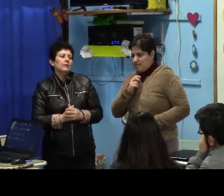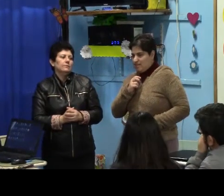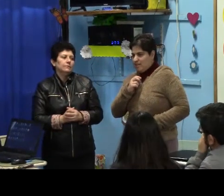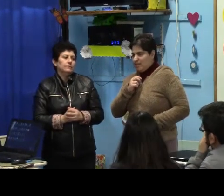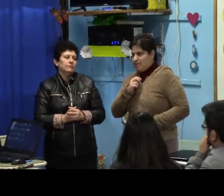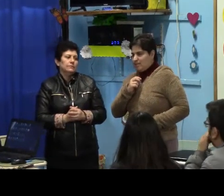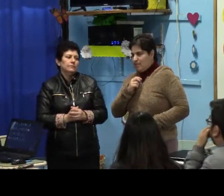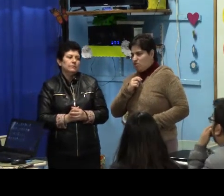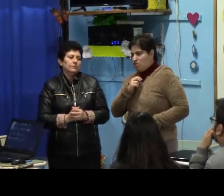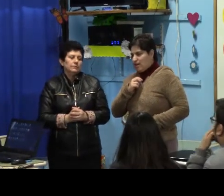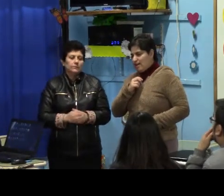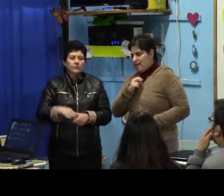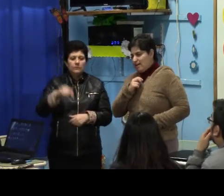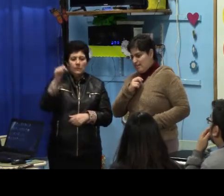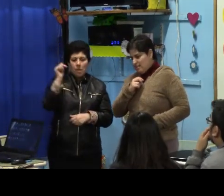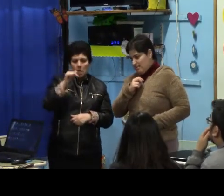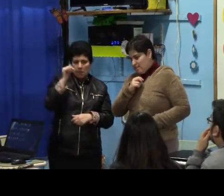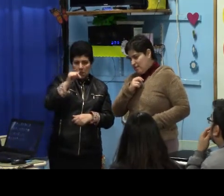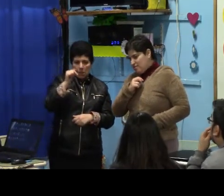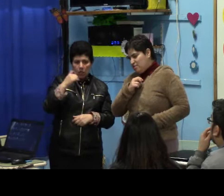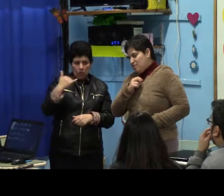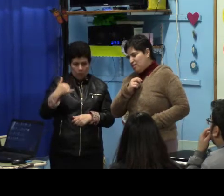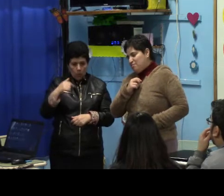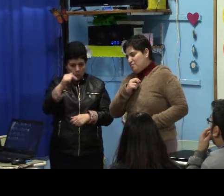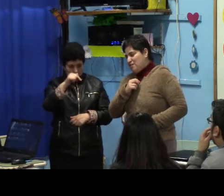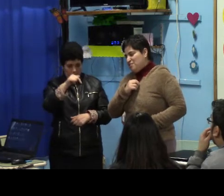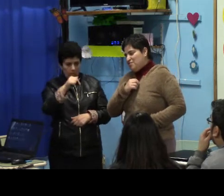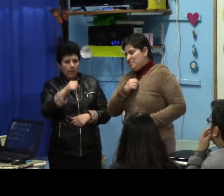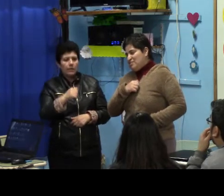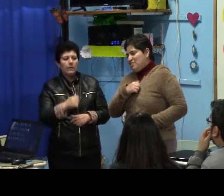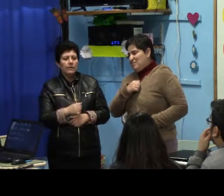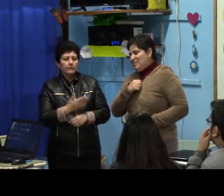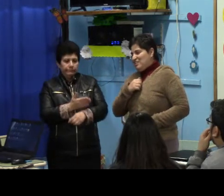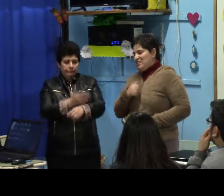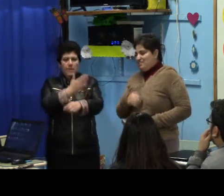flacos. Este que tengo acá.